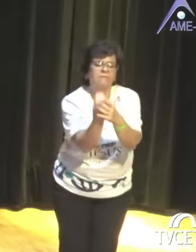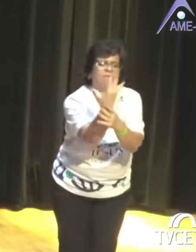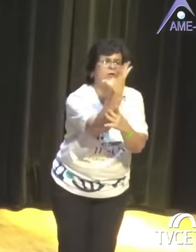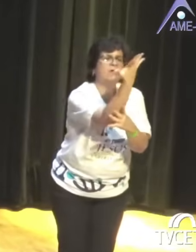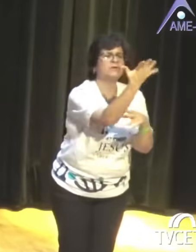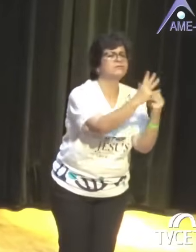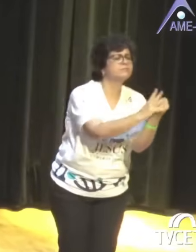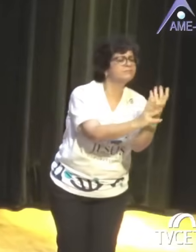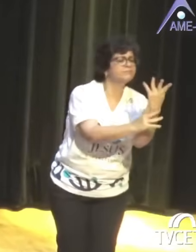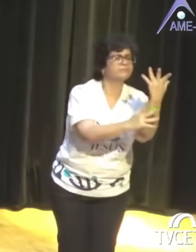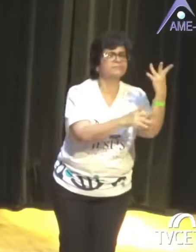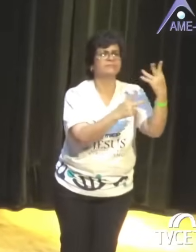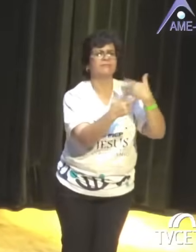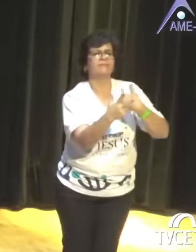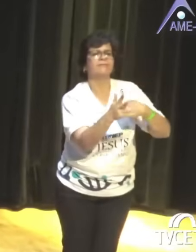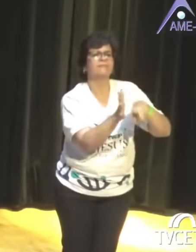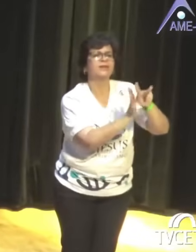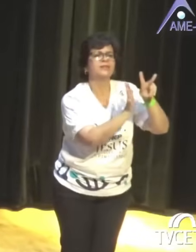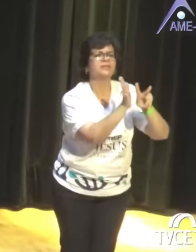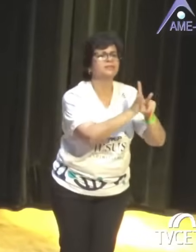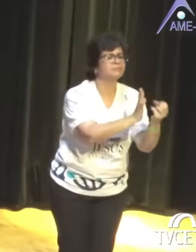vegetais quem que